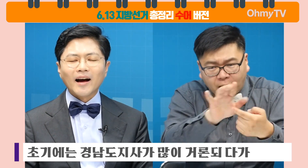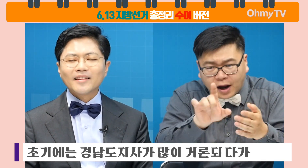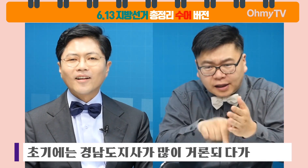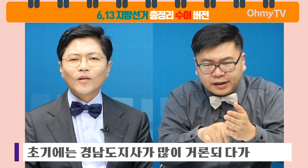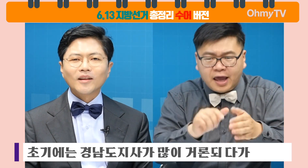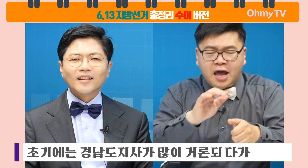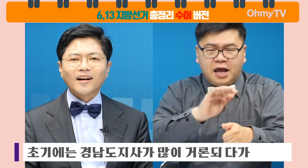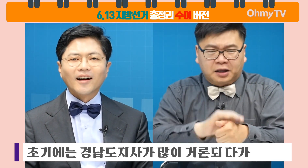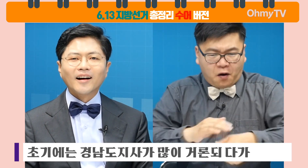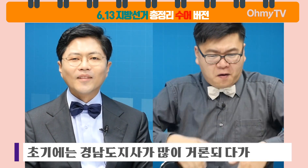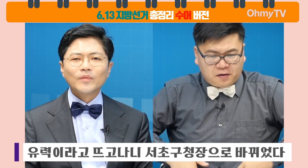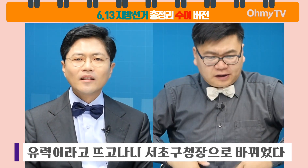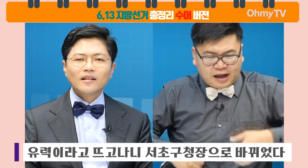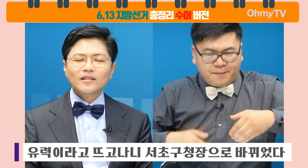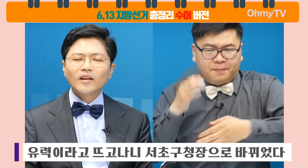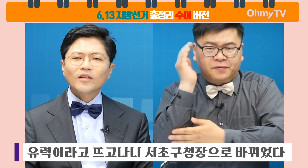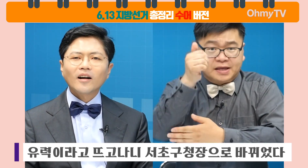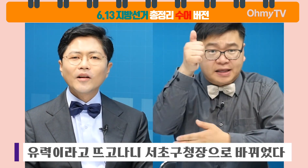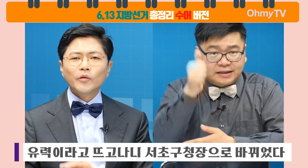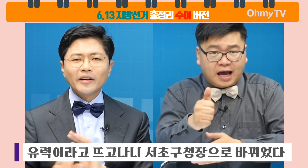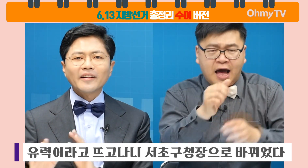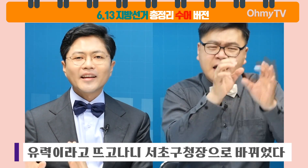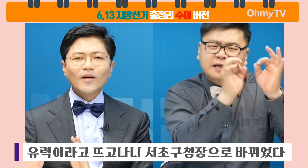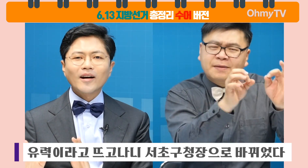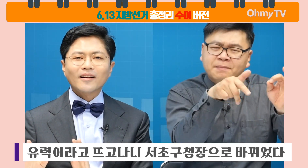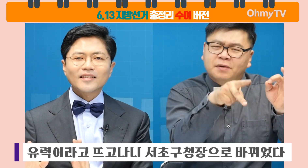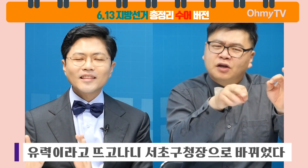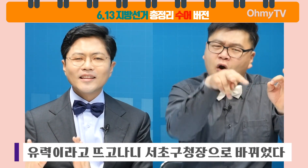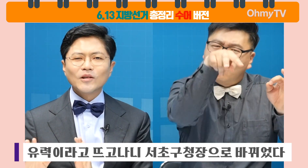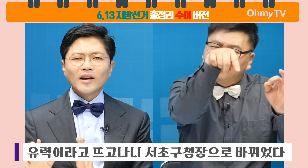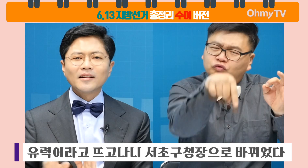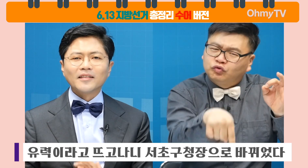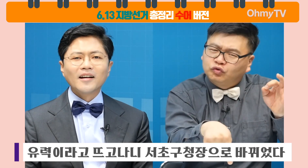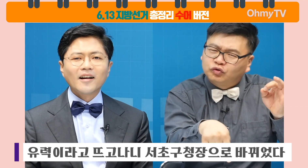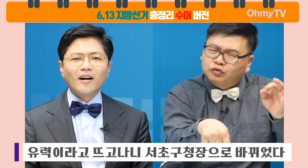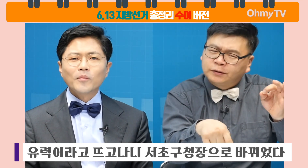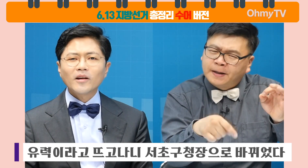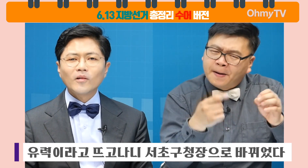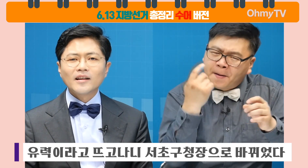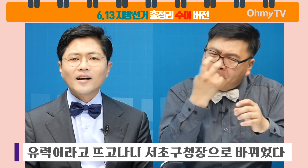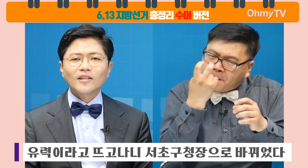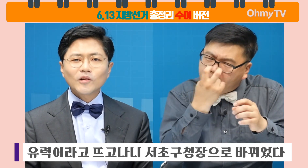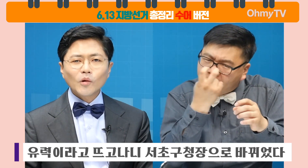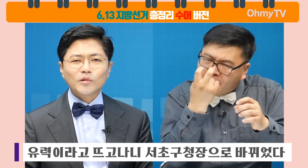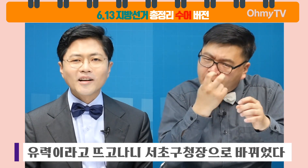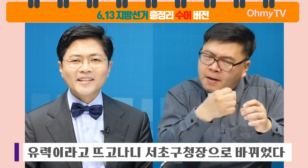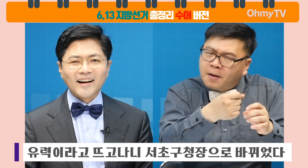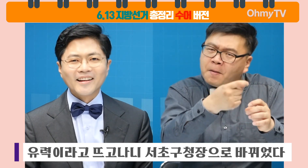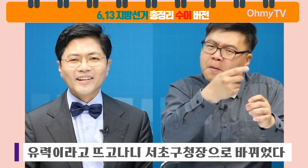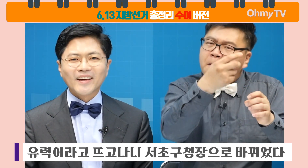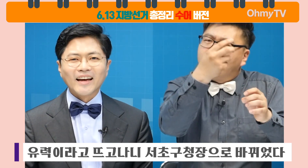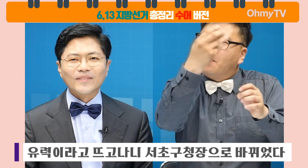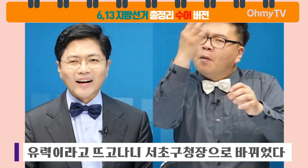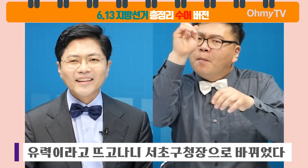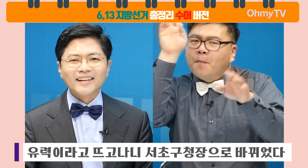많이 거론되다가 그 선거가 유력이라고 하는 것이 뜬 이후에는 검색어 1위가 서초구청장 이렇게